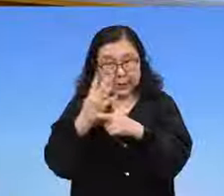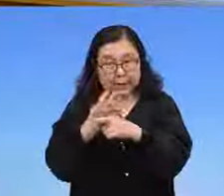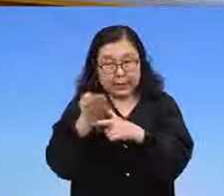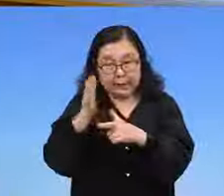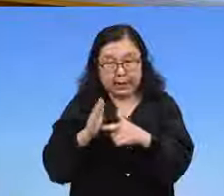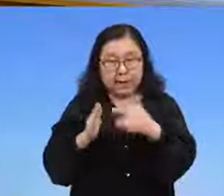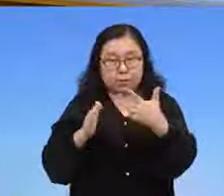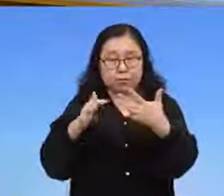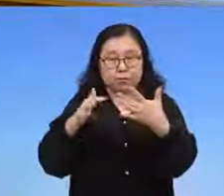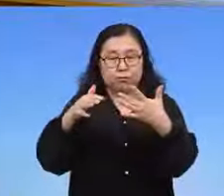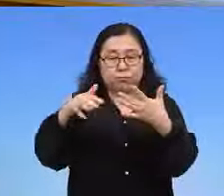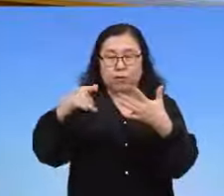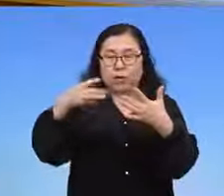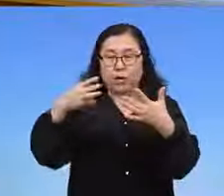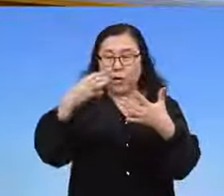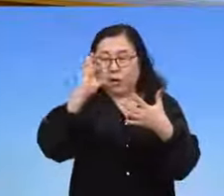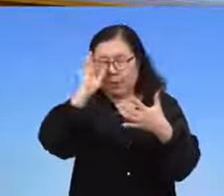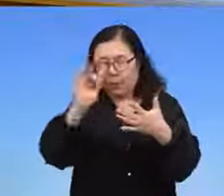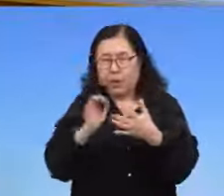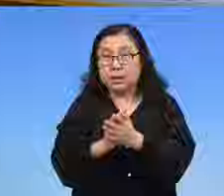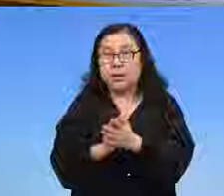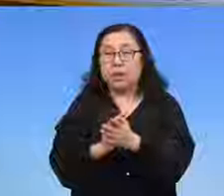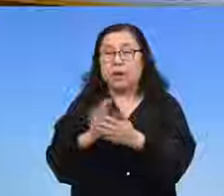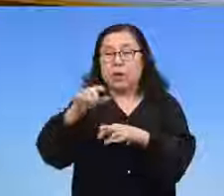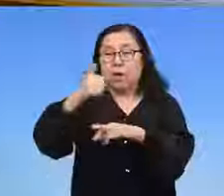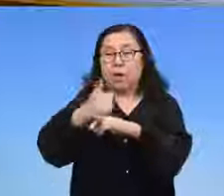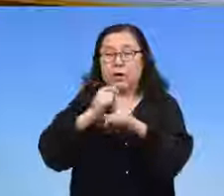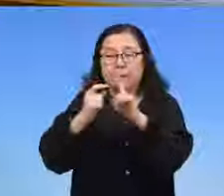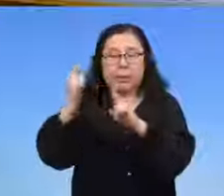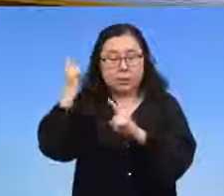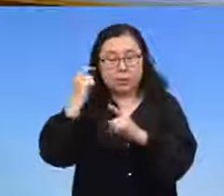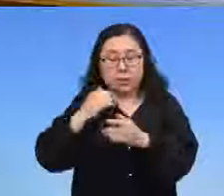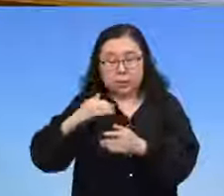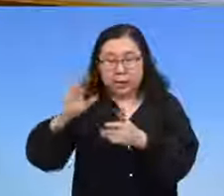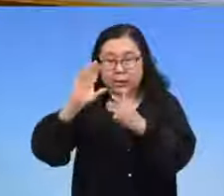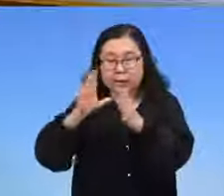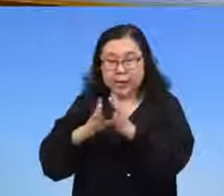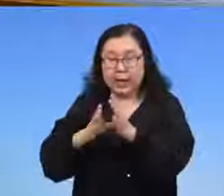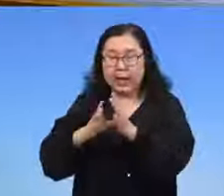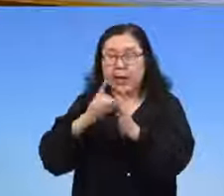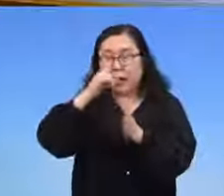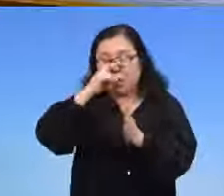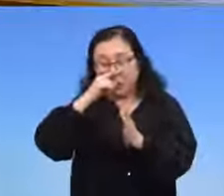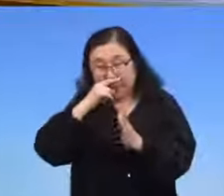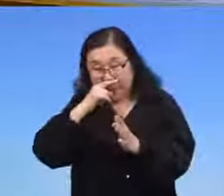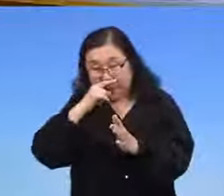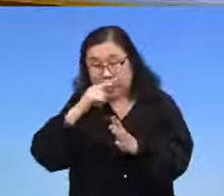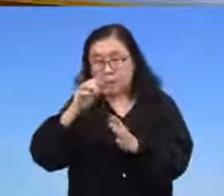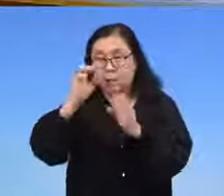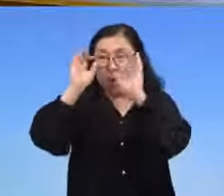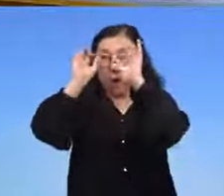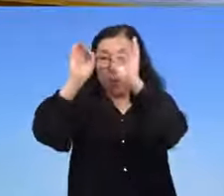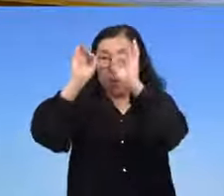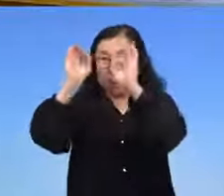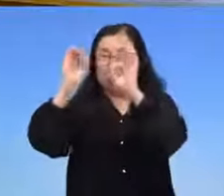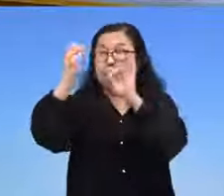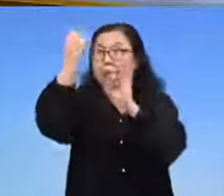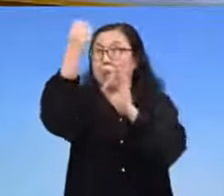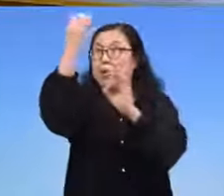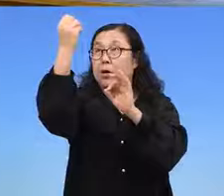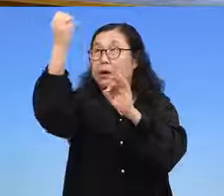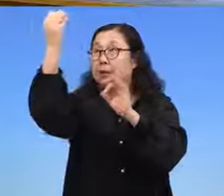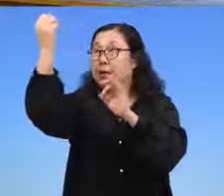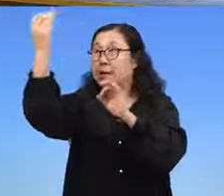9절에서 어떤 변화가 있습니까? 회복이 있는 겁니다. 박사들이 왕의 말을 듣고 갈새 동방에서 보던 그 별이 문득